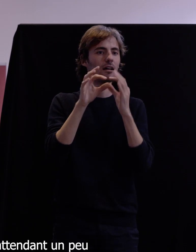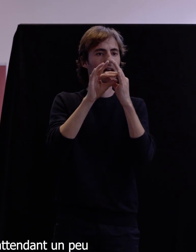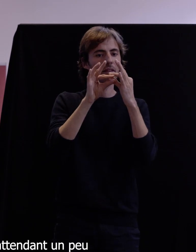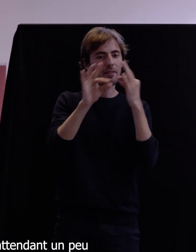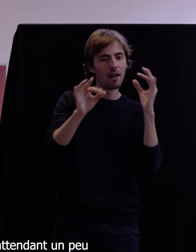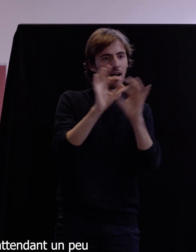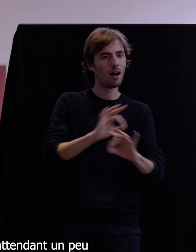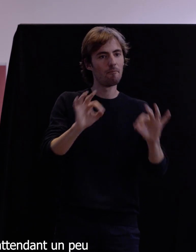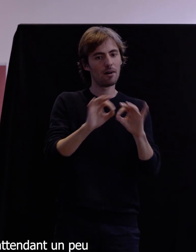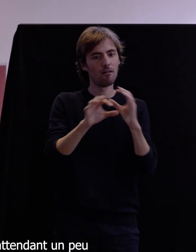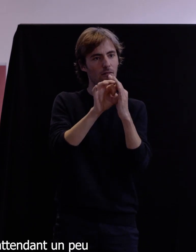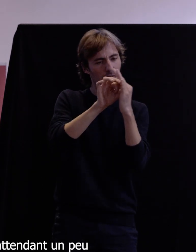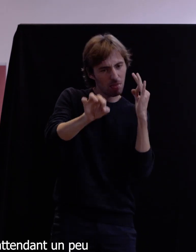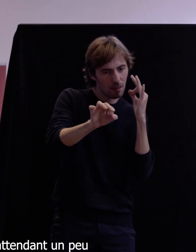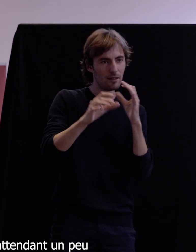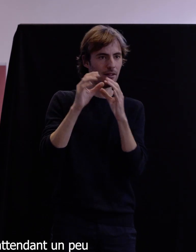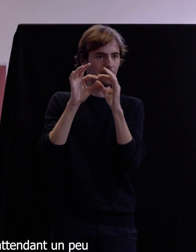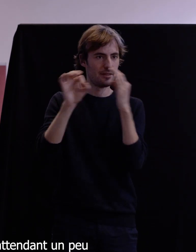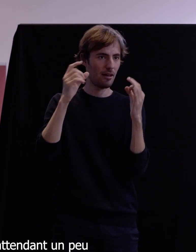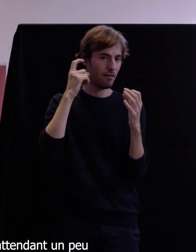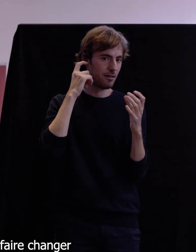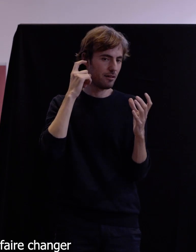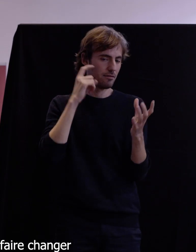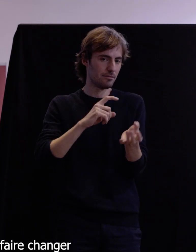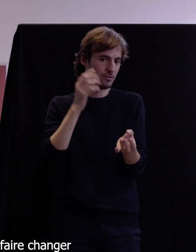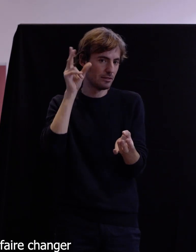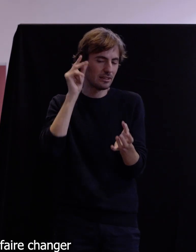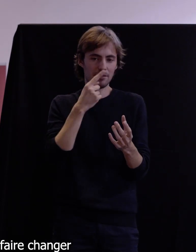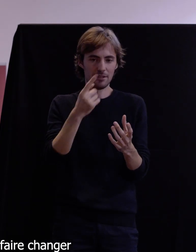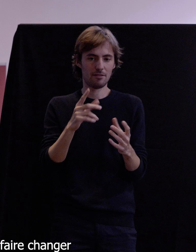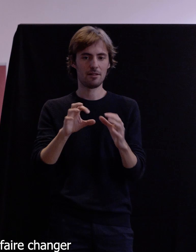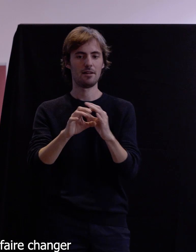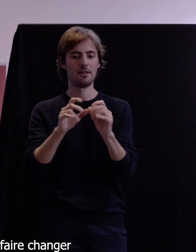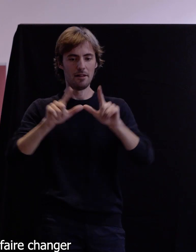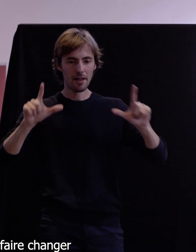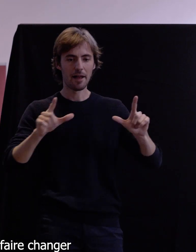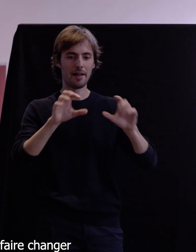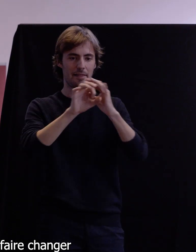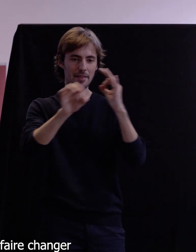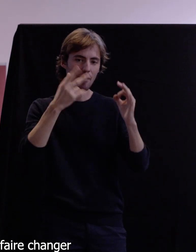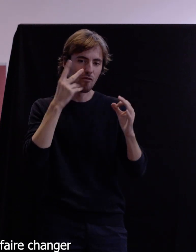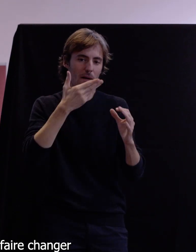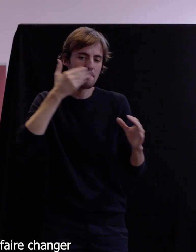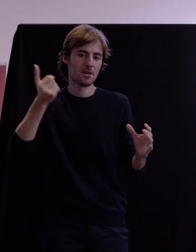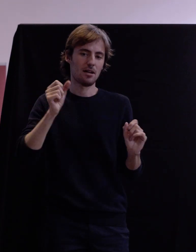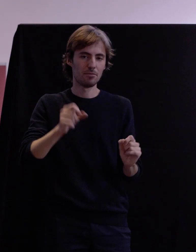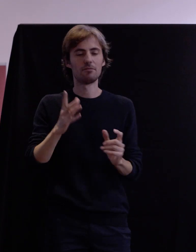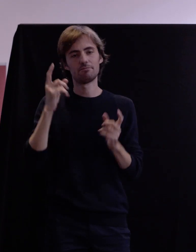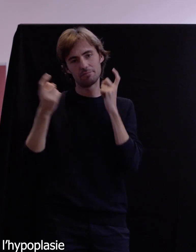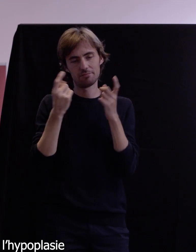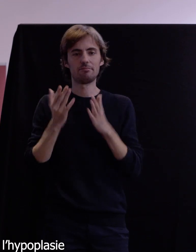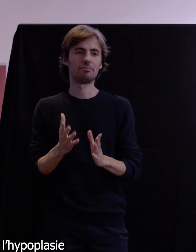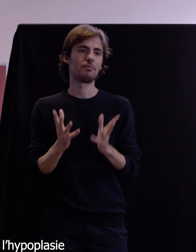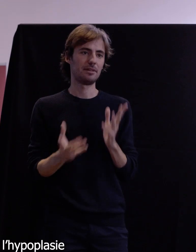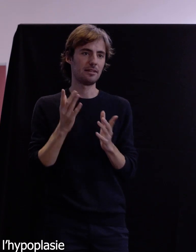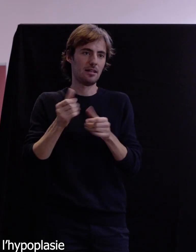et ben, en fait, en attendant un peu, et ben, en fait, on peut mieux voir le nerf. Et donc, ça peut faire changer éventuellement la décision d'un plan.